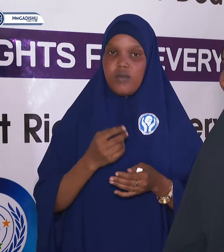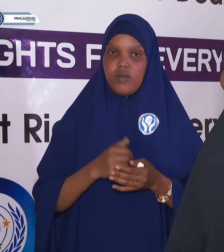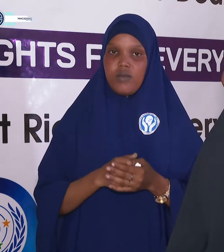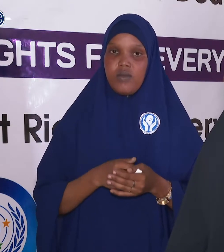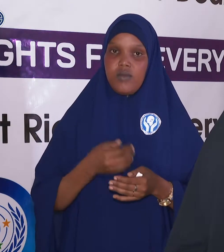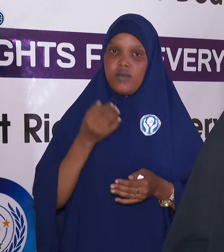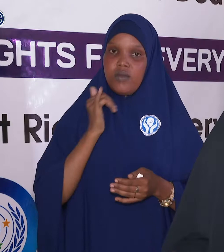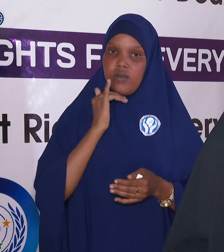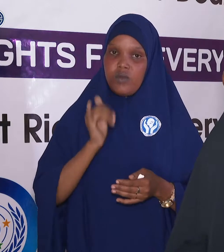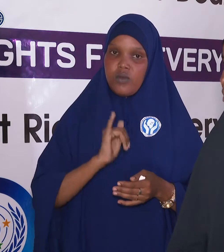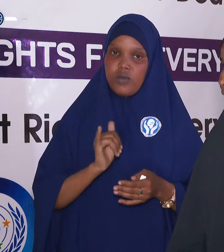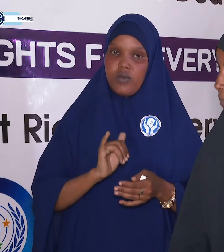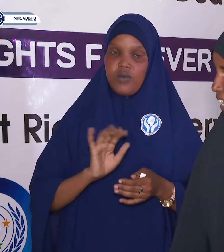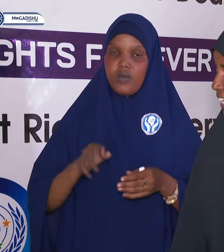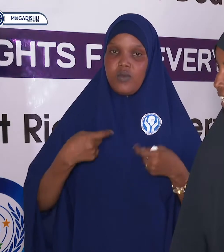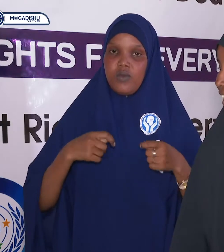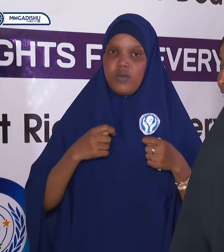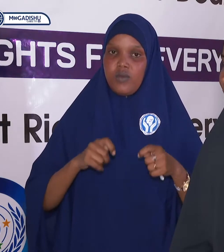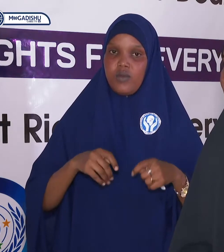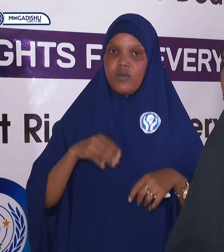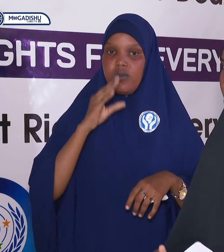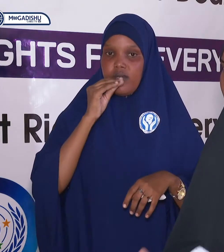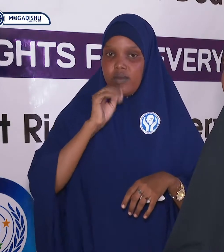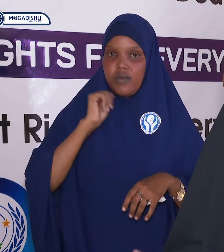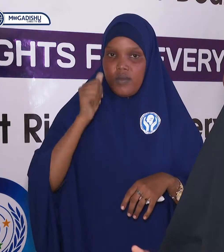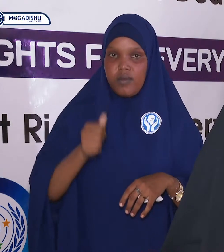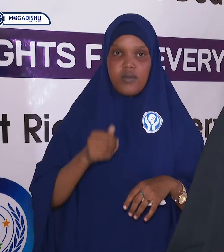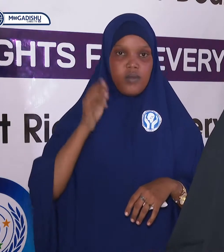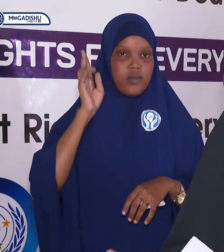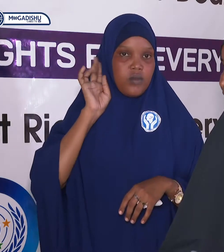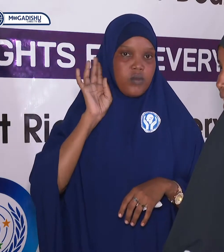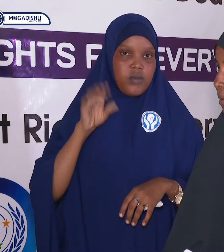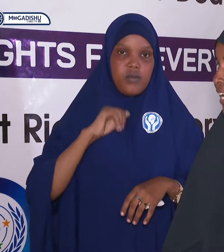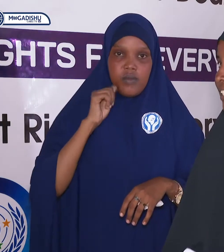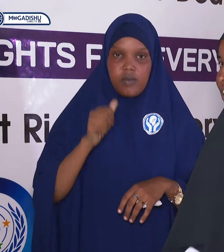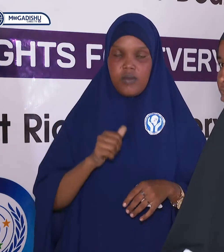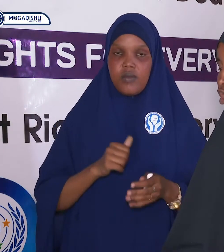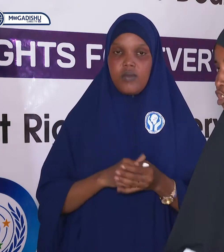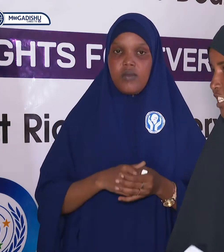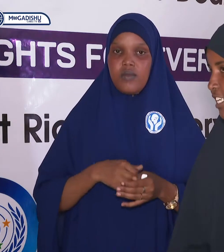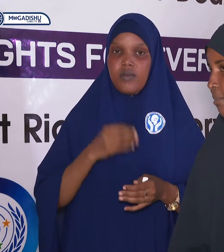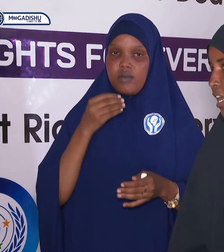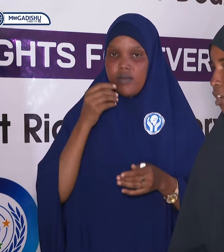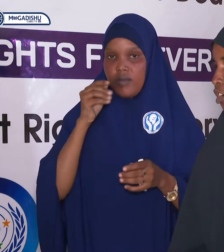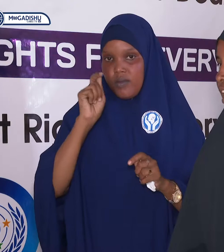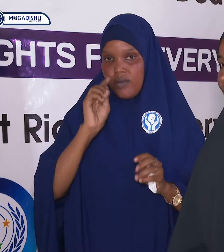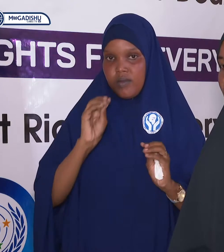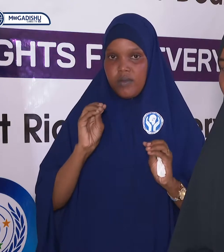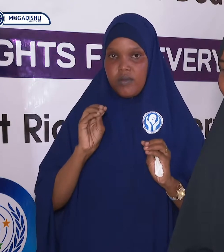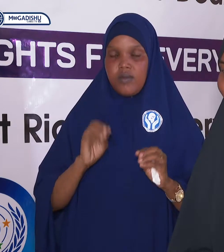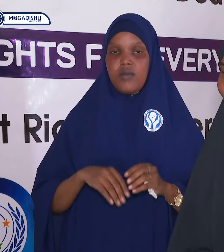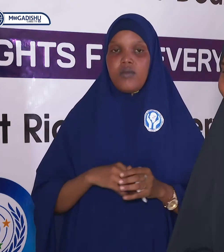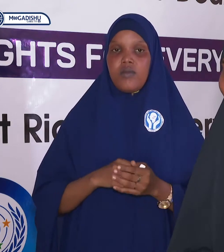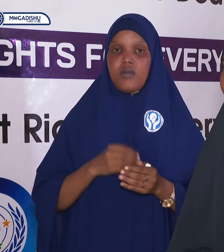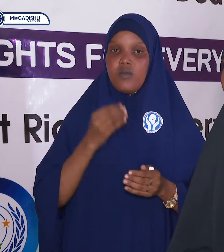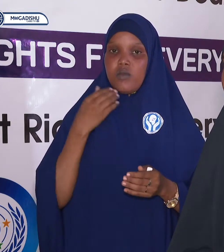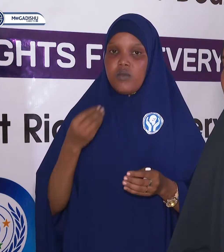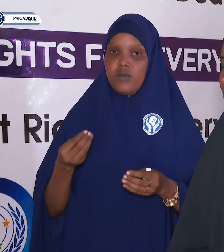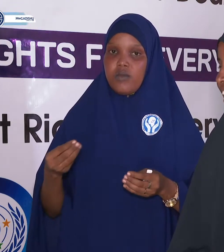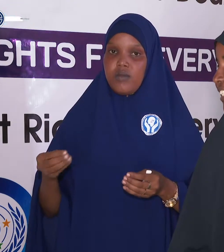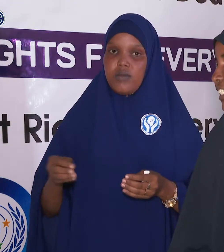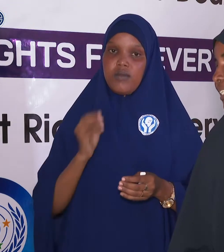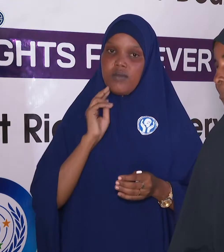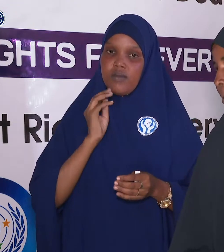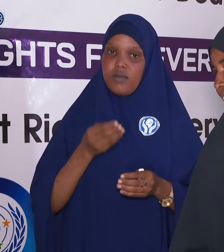aanan hadli karin ee aanan waxna maqli karin aan barno magacyada waxyaabaha si loo isticmaalo caruurta markay yaryar yihiin